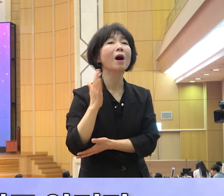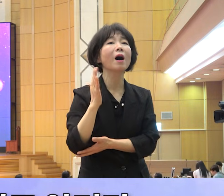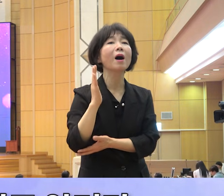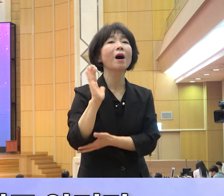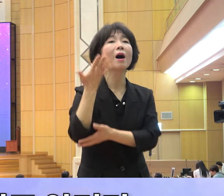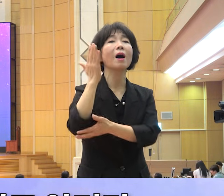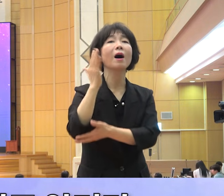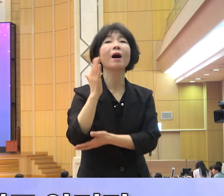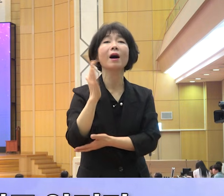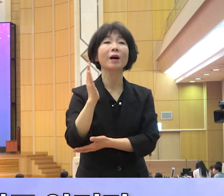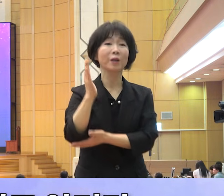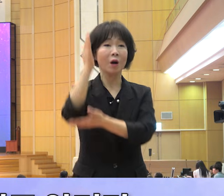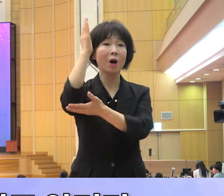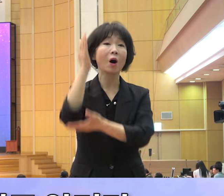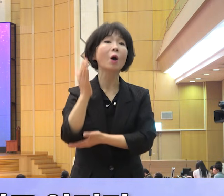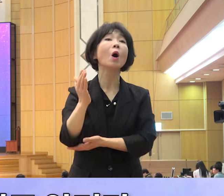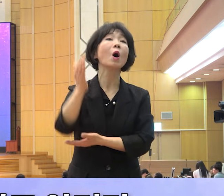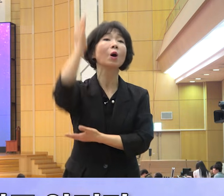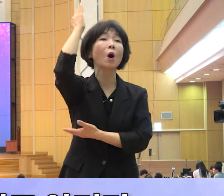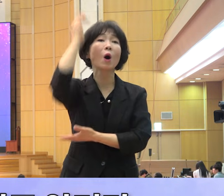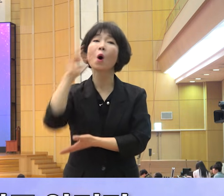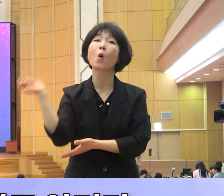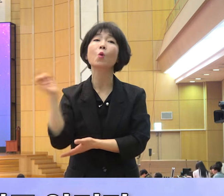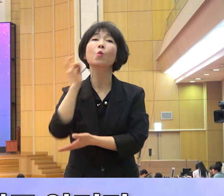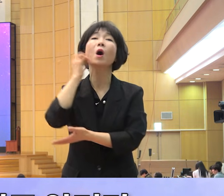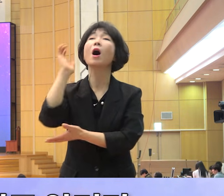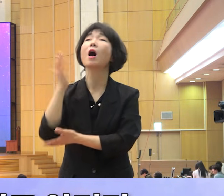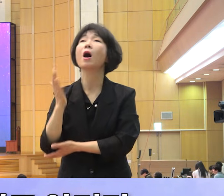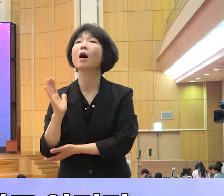영광 영광